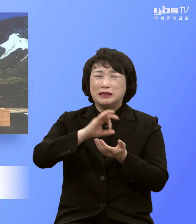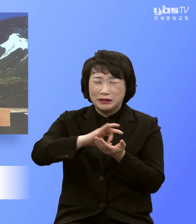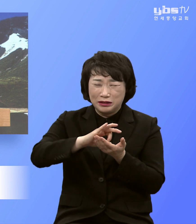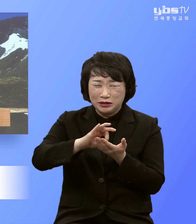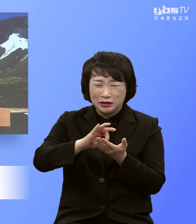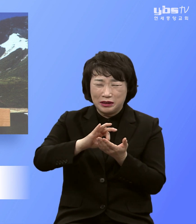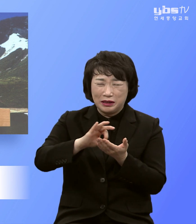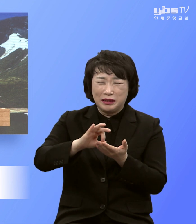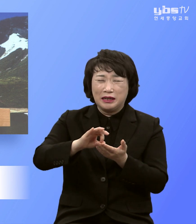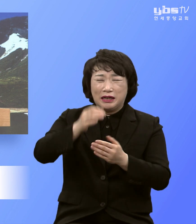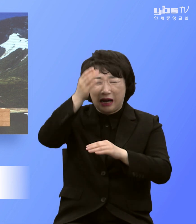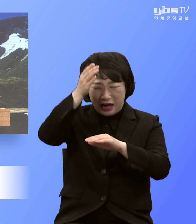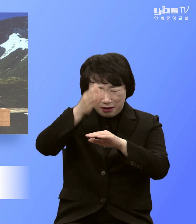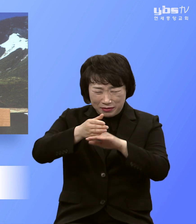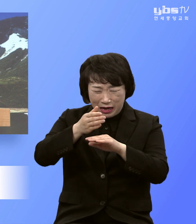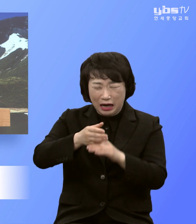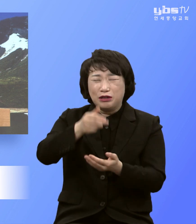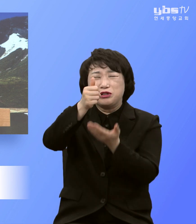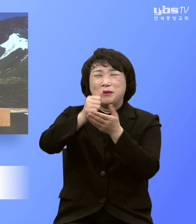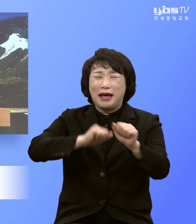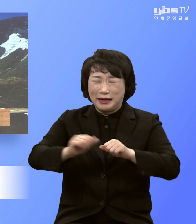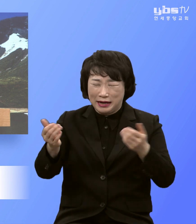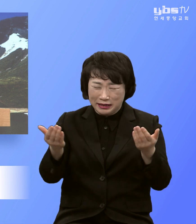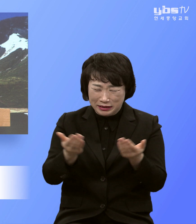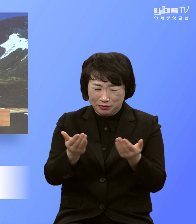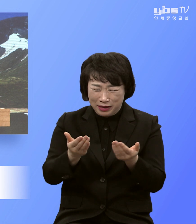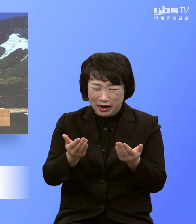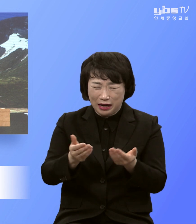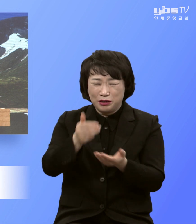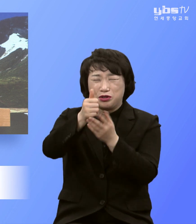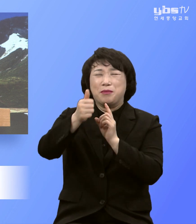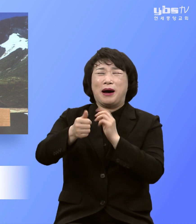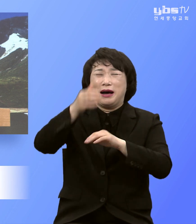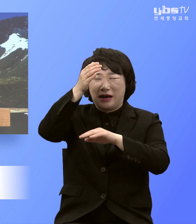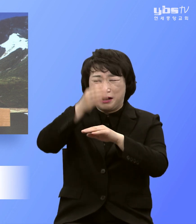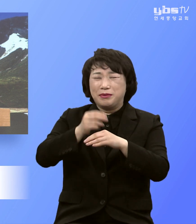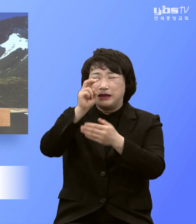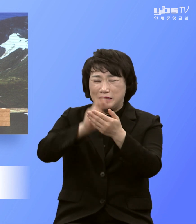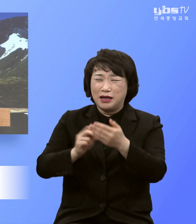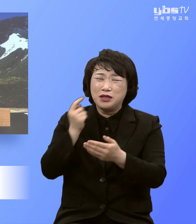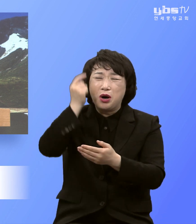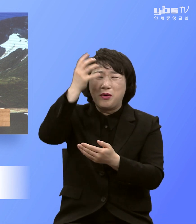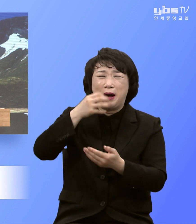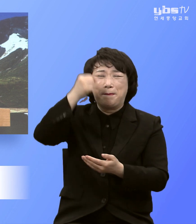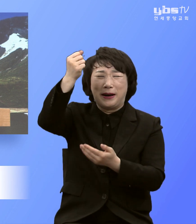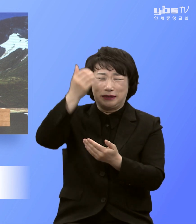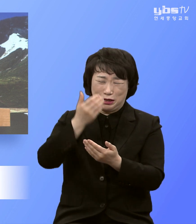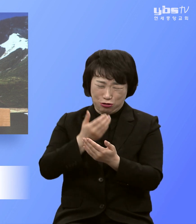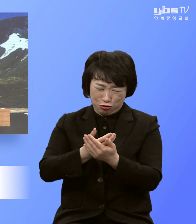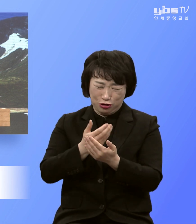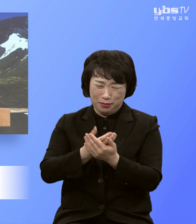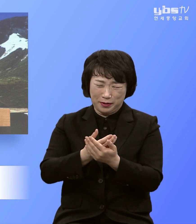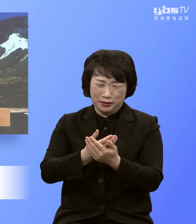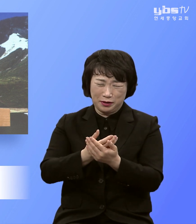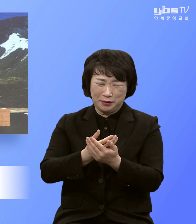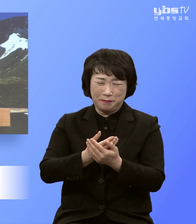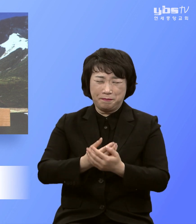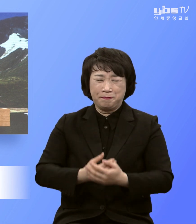쓰셨습니다. 주님이 하셨습니다. 주님만 감사와 찬양과 영광을